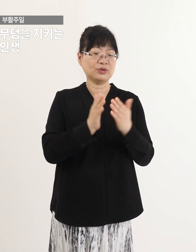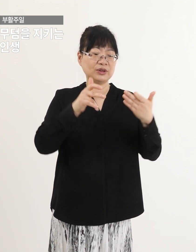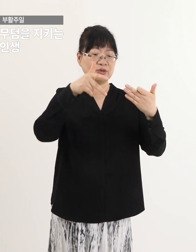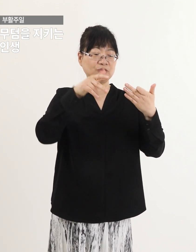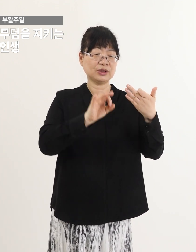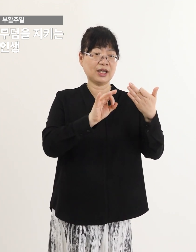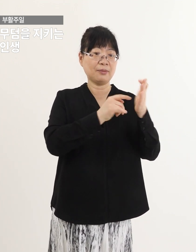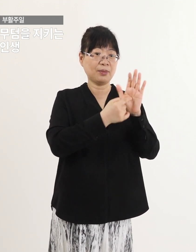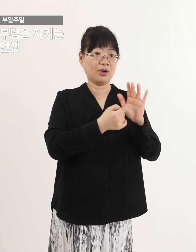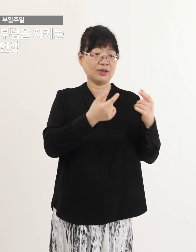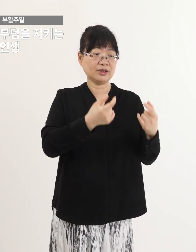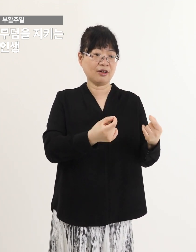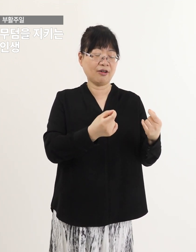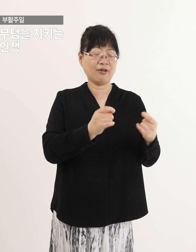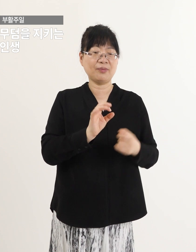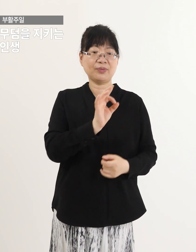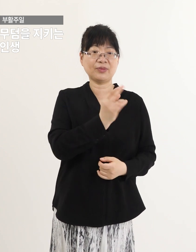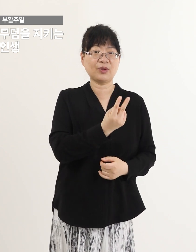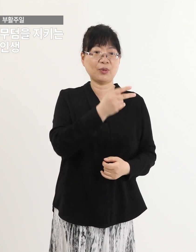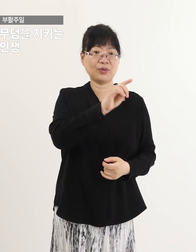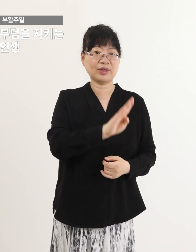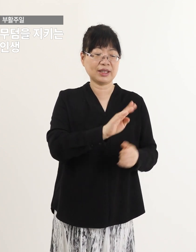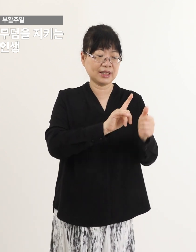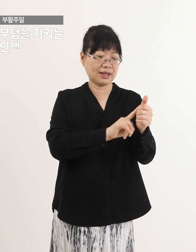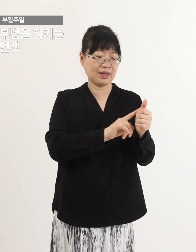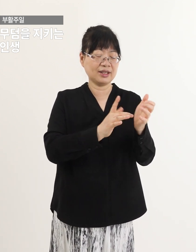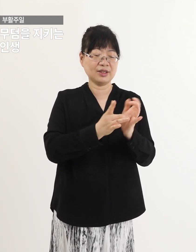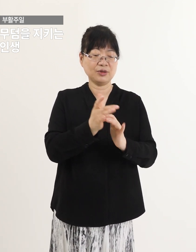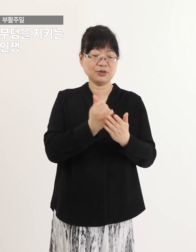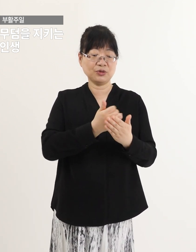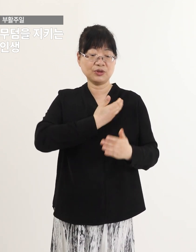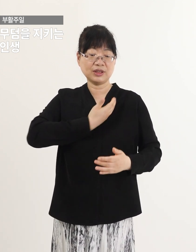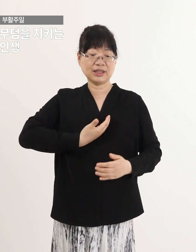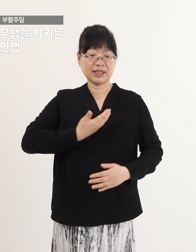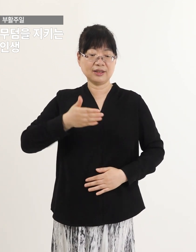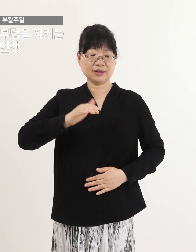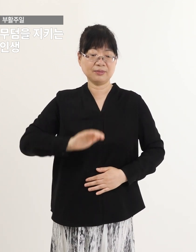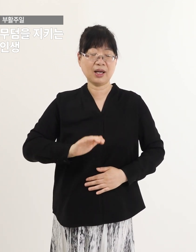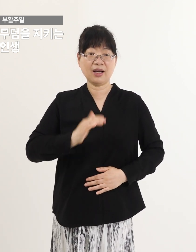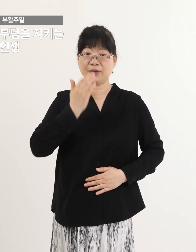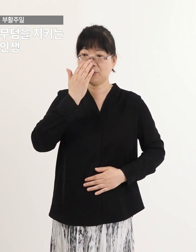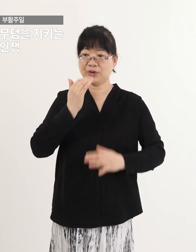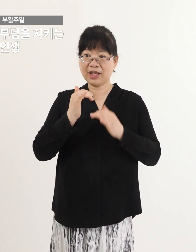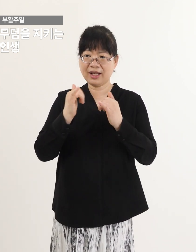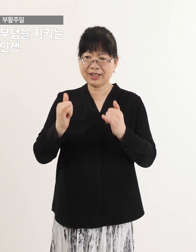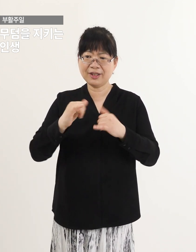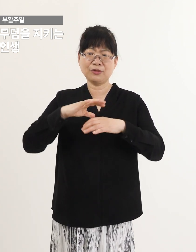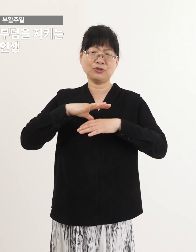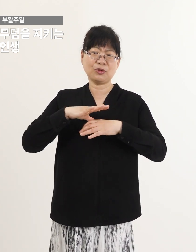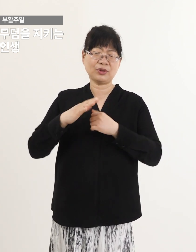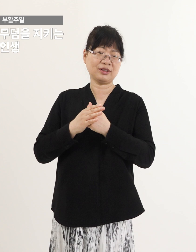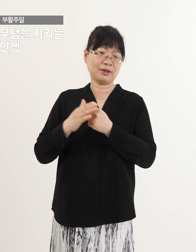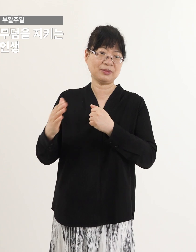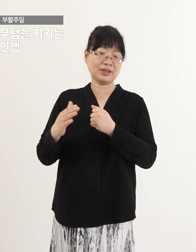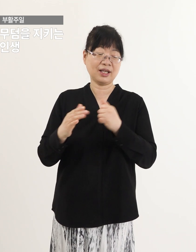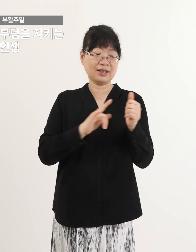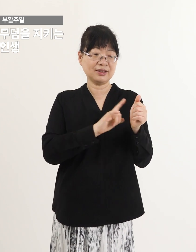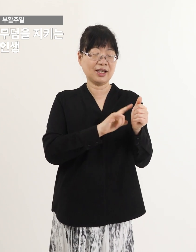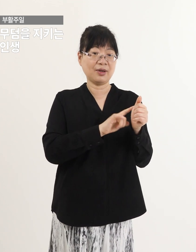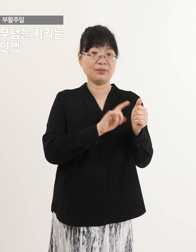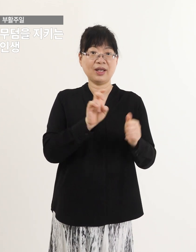표현처럼 요셉은 예수의 제자이나 유대인이 두려워, 이 사람이